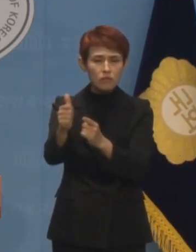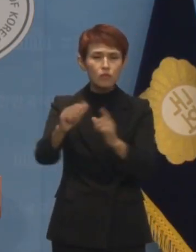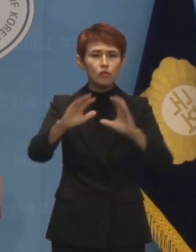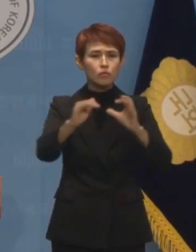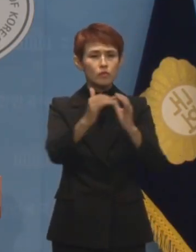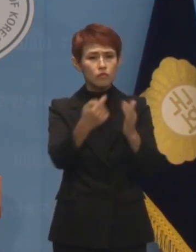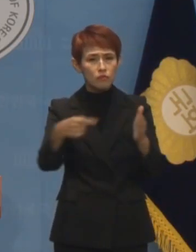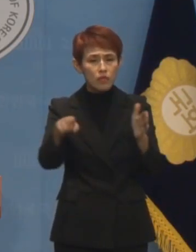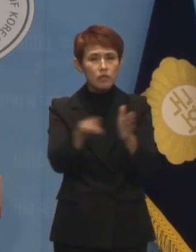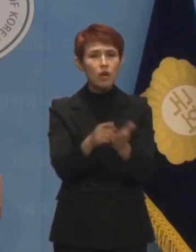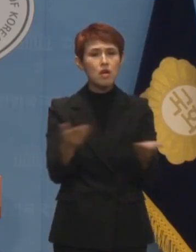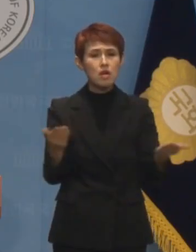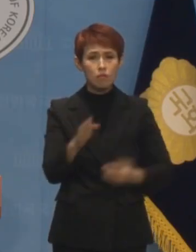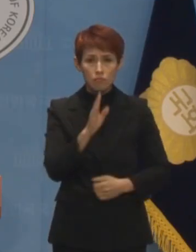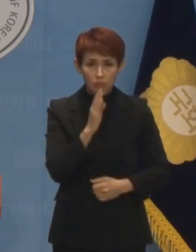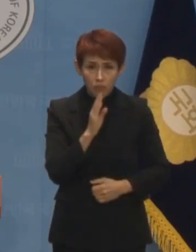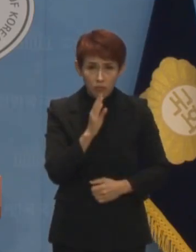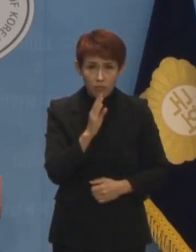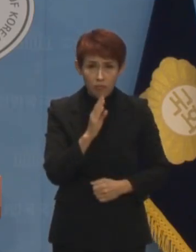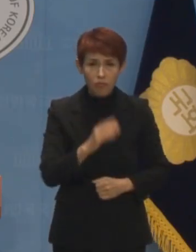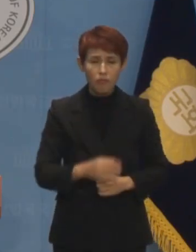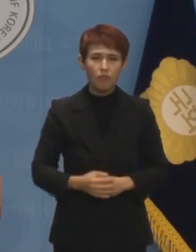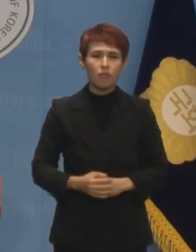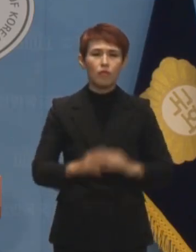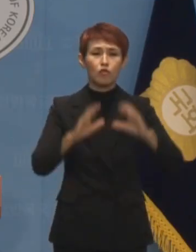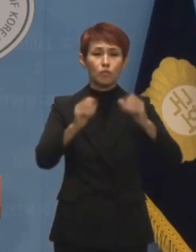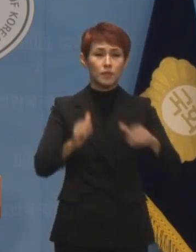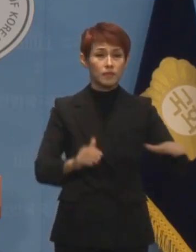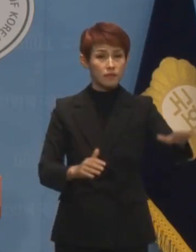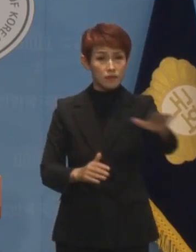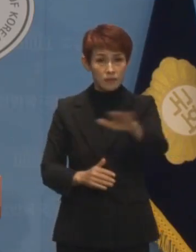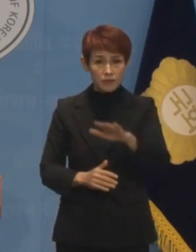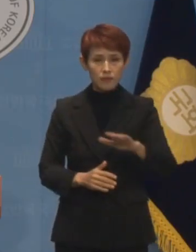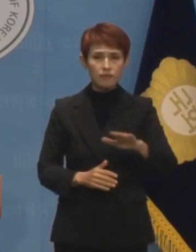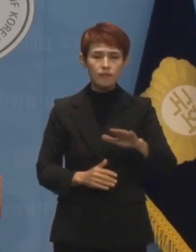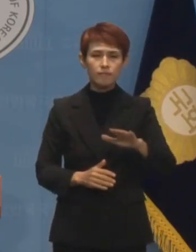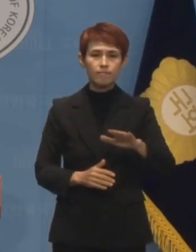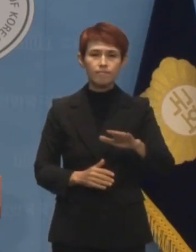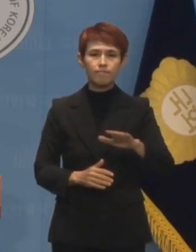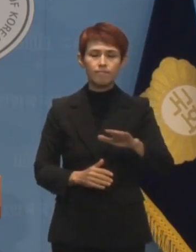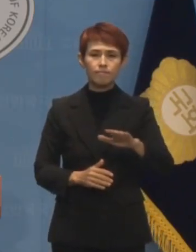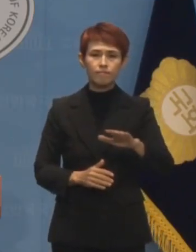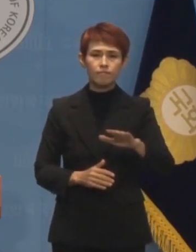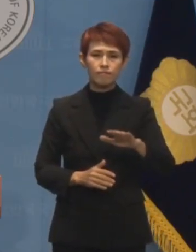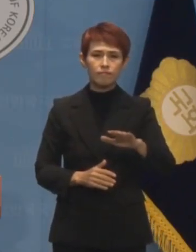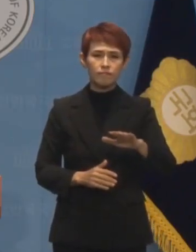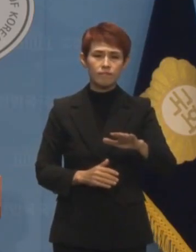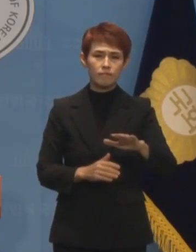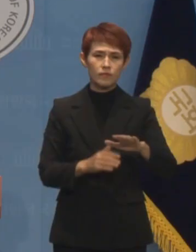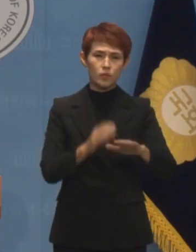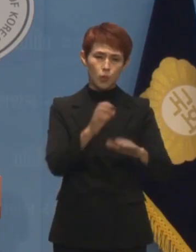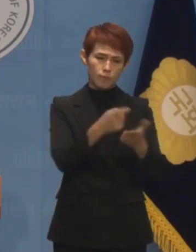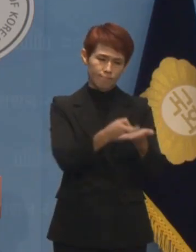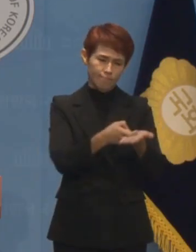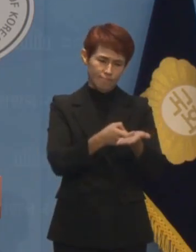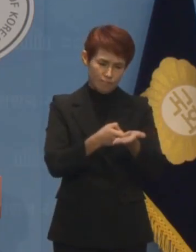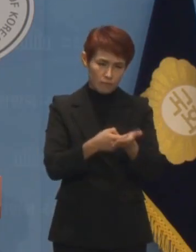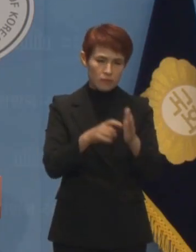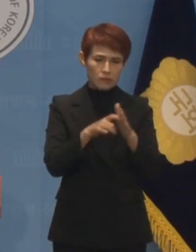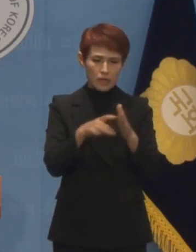위해 일을 해야 합니다. 국민은 살림을 조여가며 세금을 납부하고